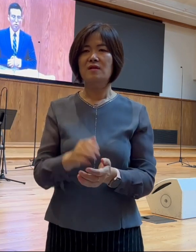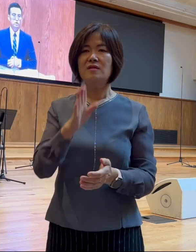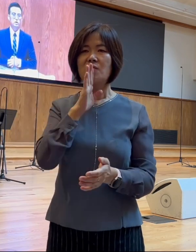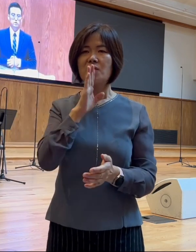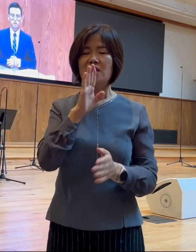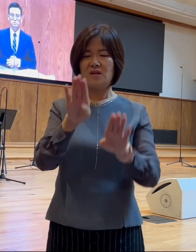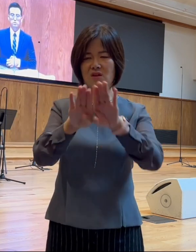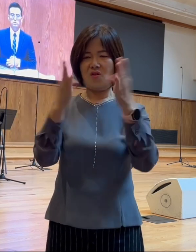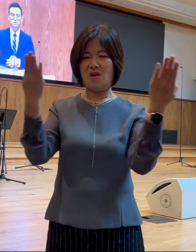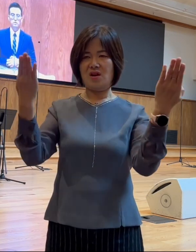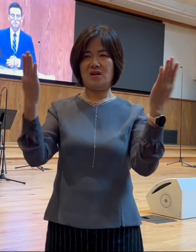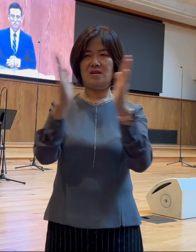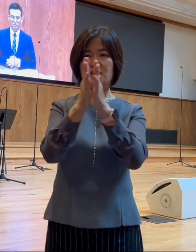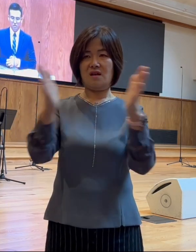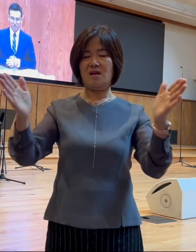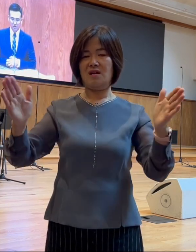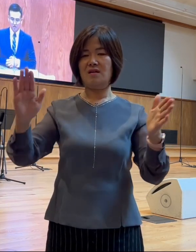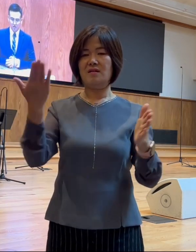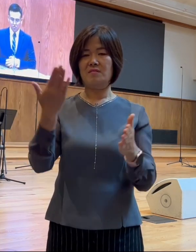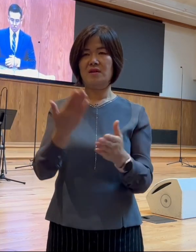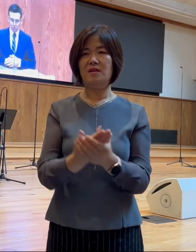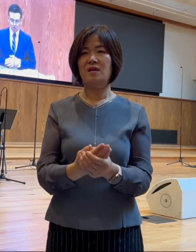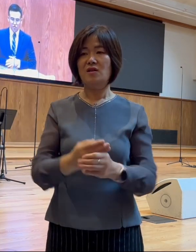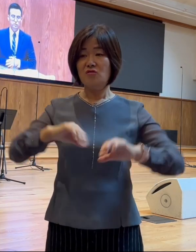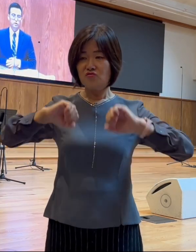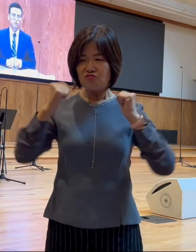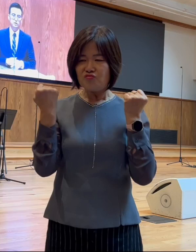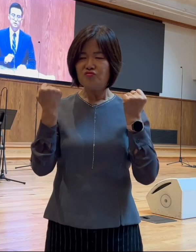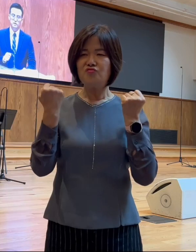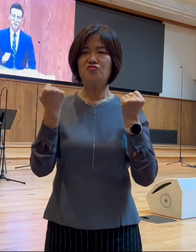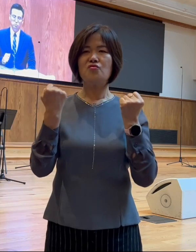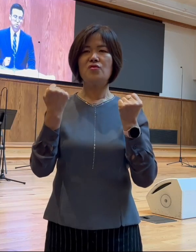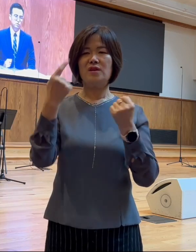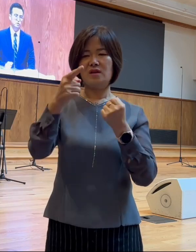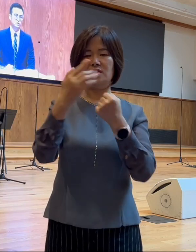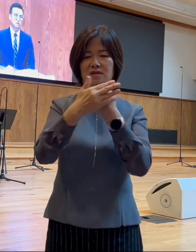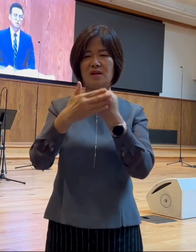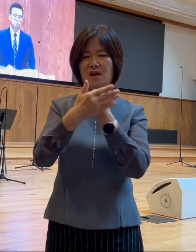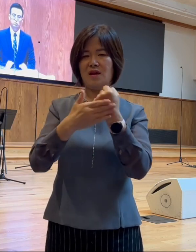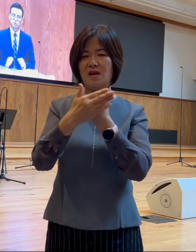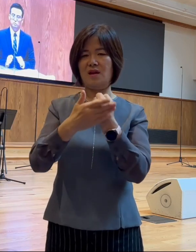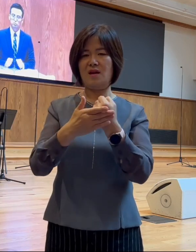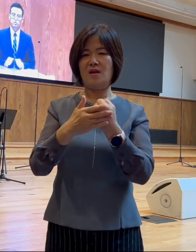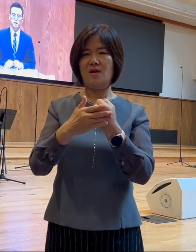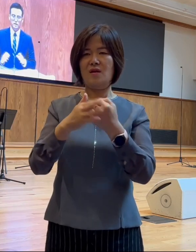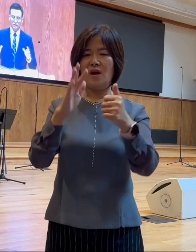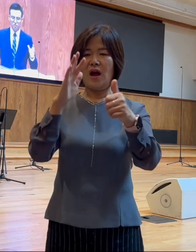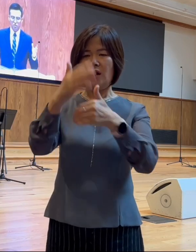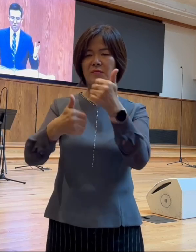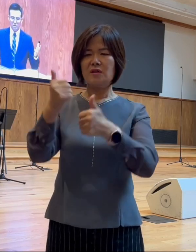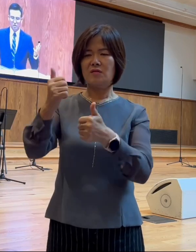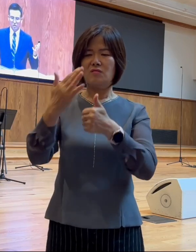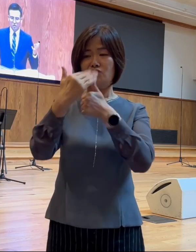본격적으로 열리기 시작합니다. 순종이 열쇠예요. 그 은혜의 문을 여는, 그 부르심의 문을 여는,